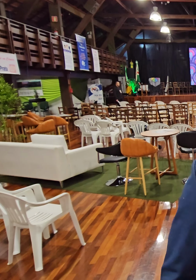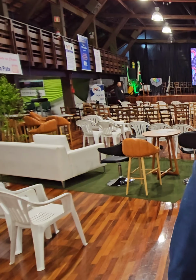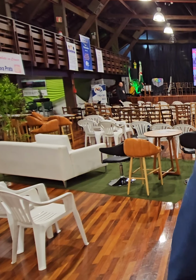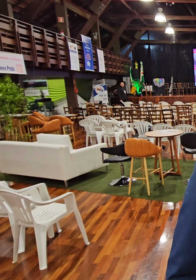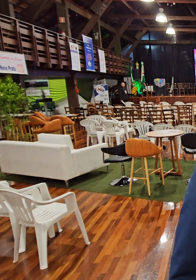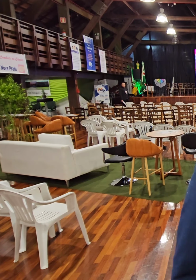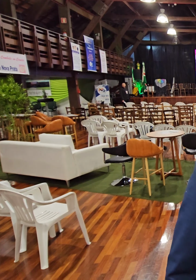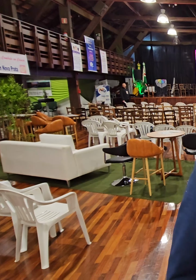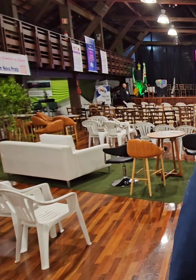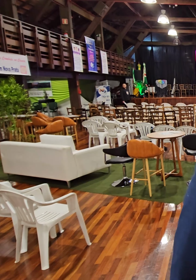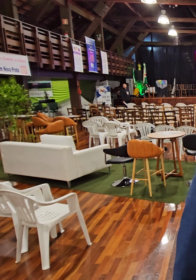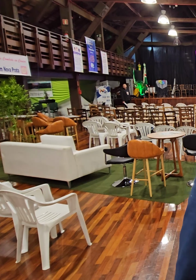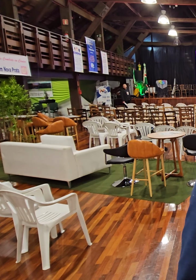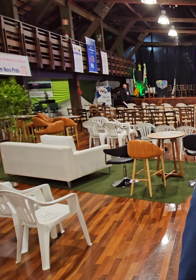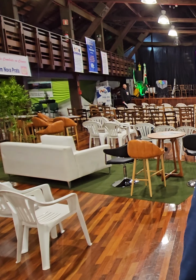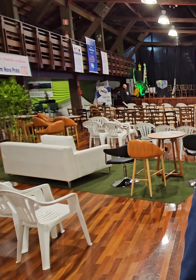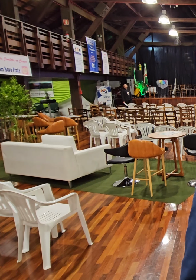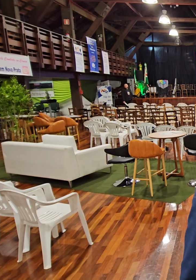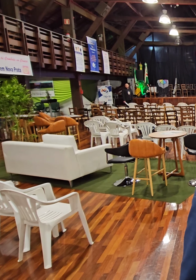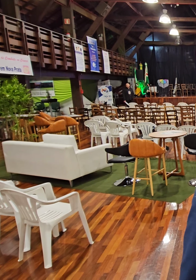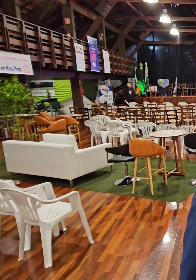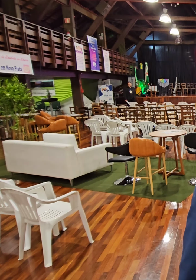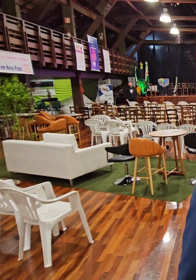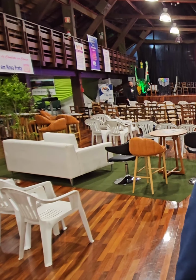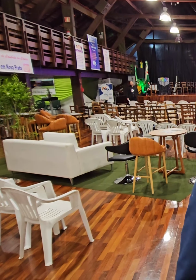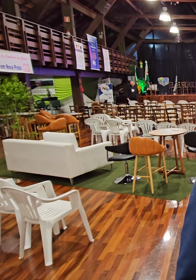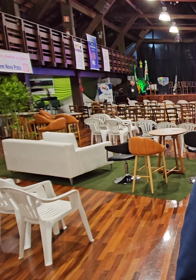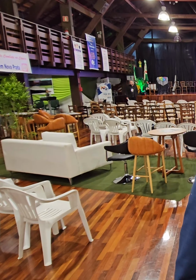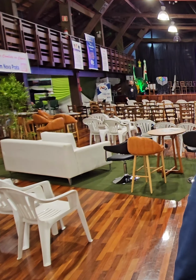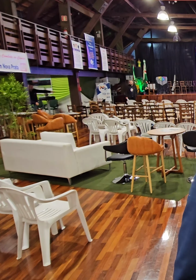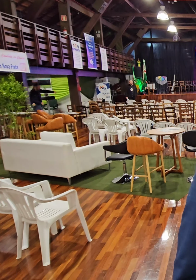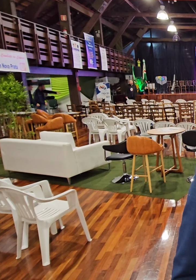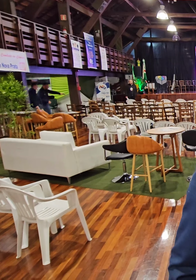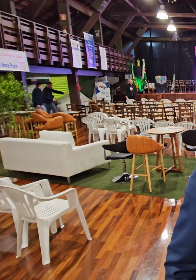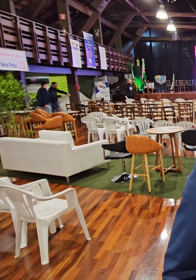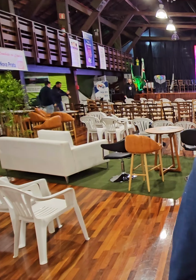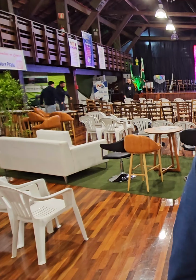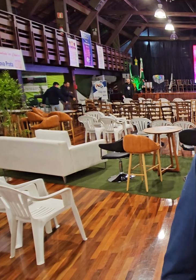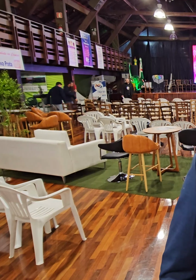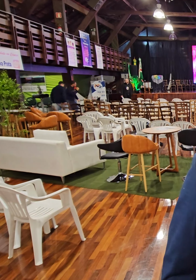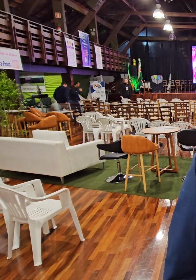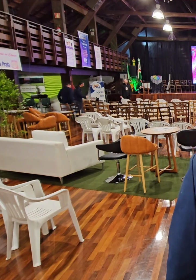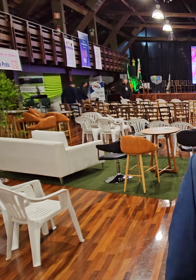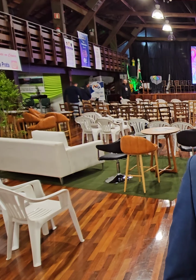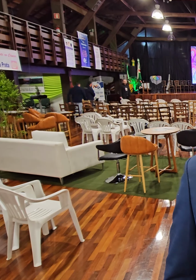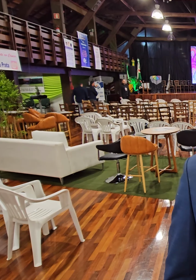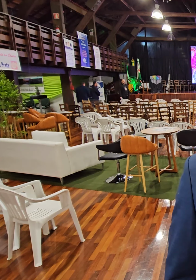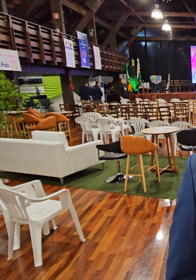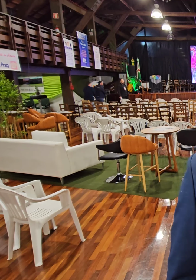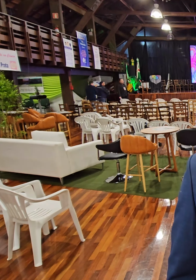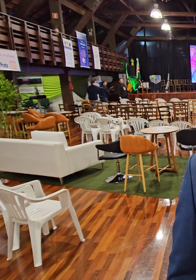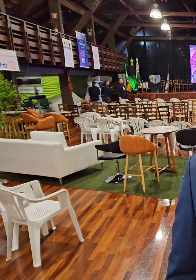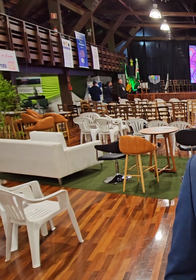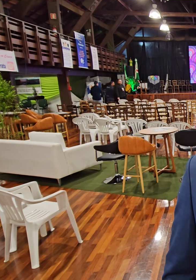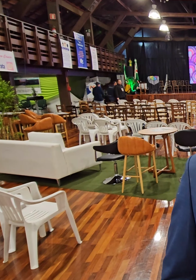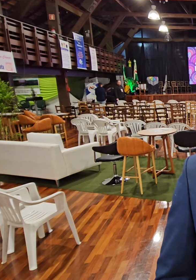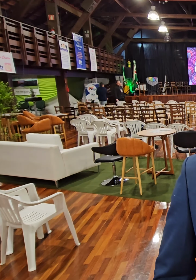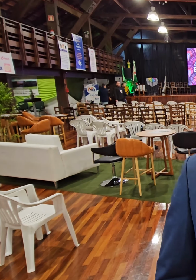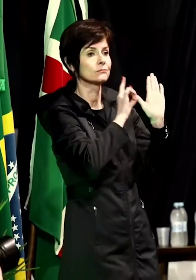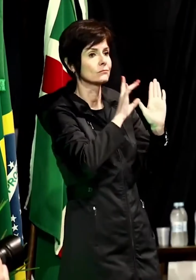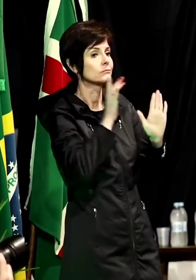aí, ela deu aconteceu alguns percalços, mas nada que a gente não conseguiu ajustar aí. E a partir de amanhã provavelmente